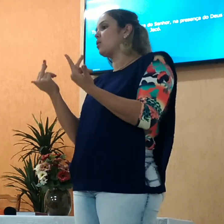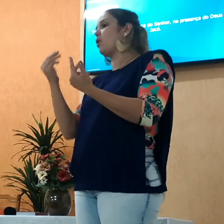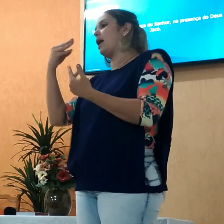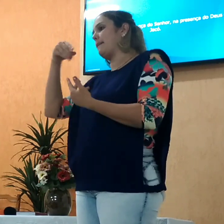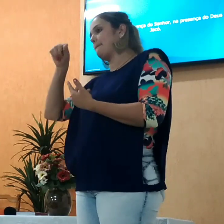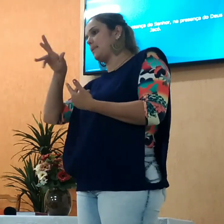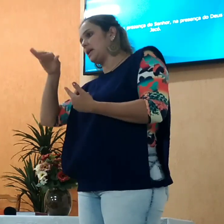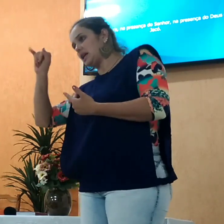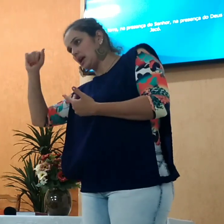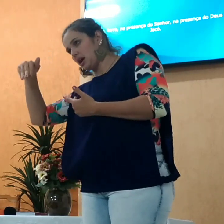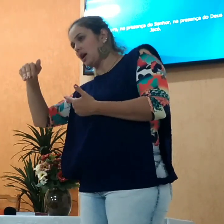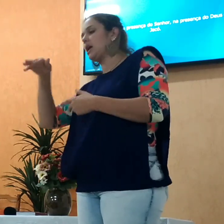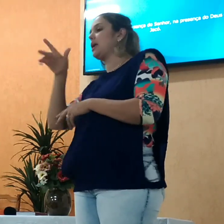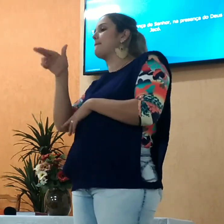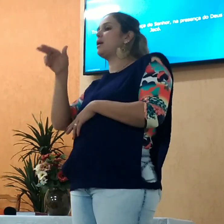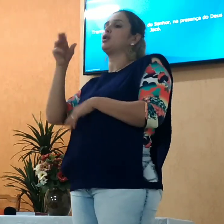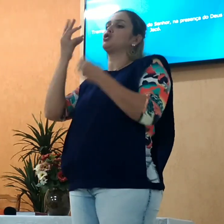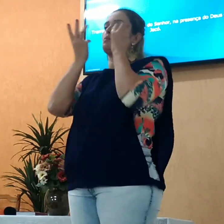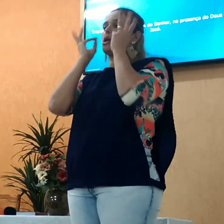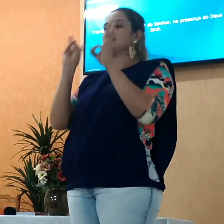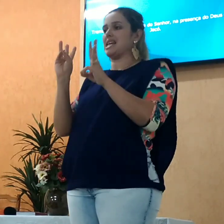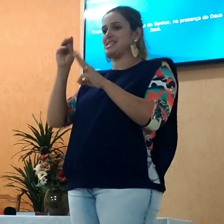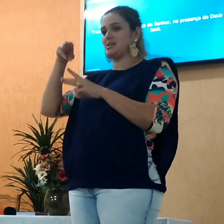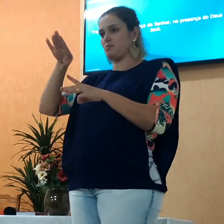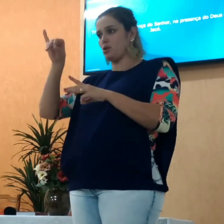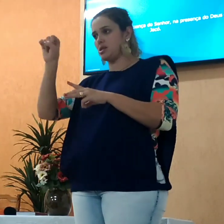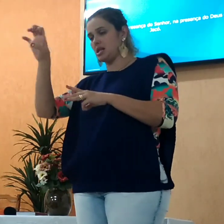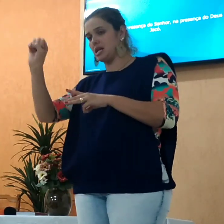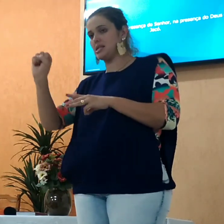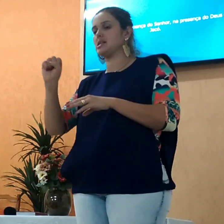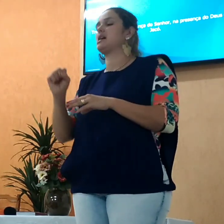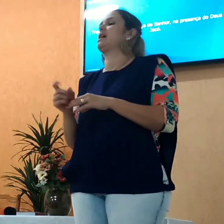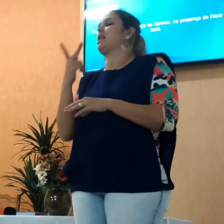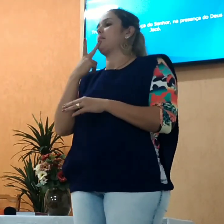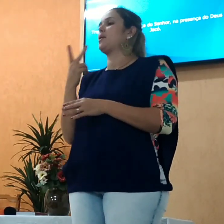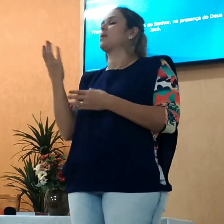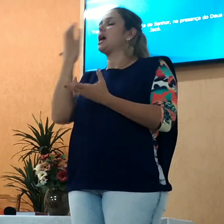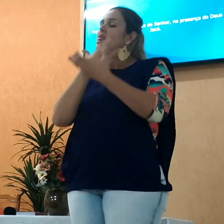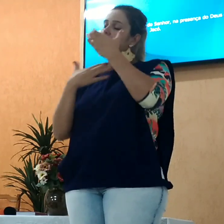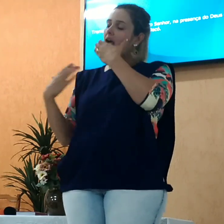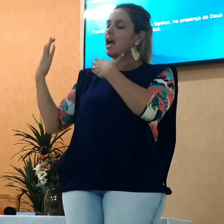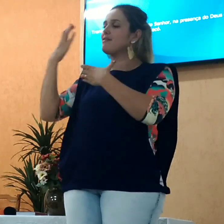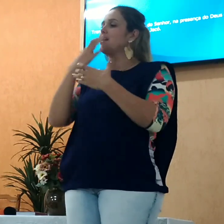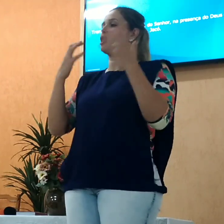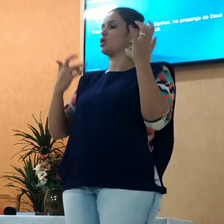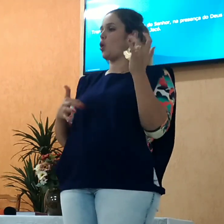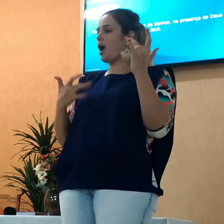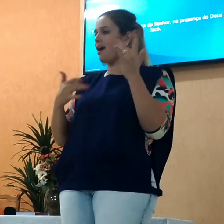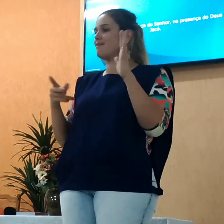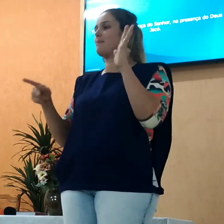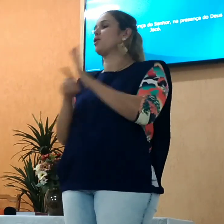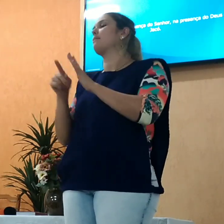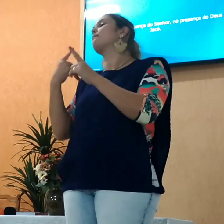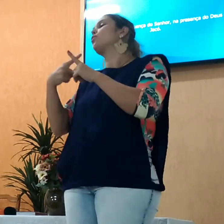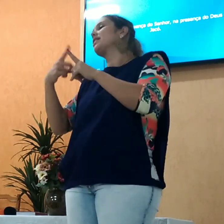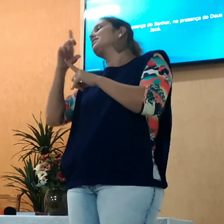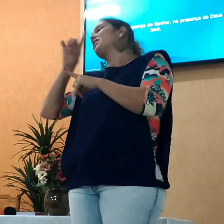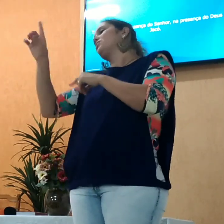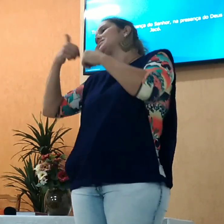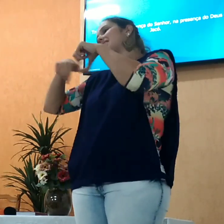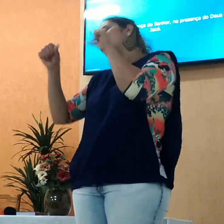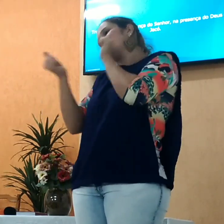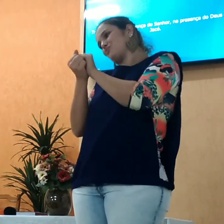pegou um tamborim, ela tocava e cantava, porque Deus era com eles. E quando